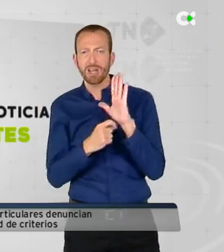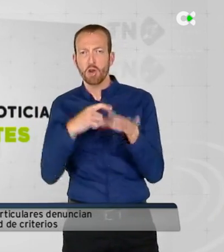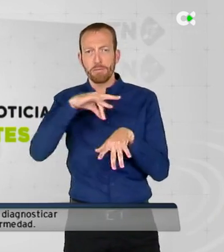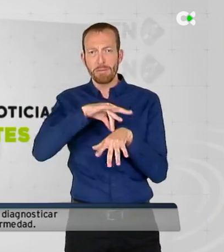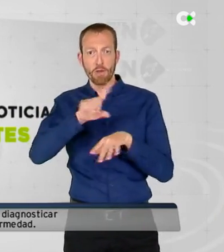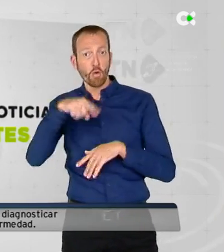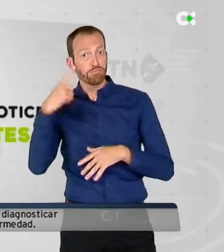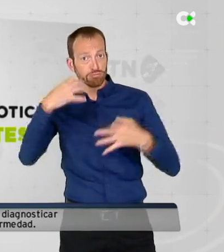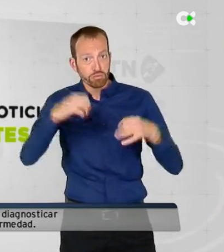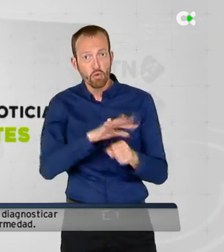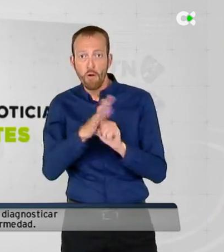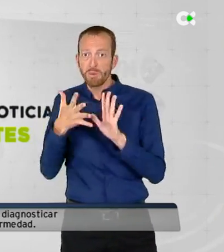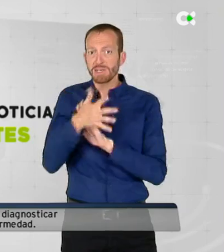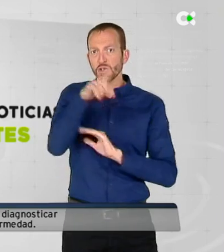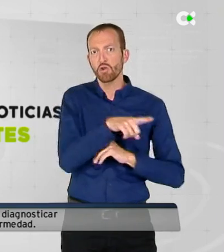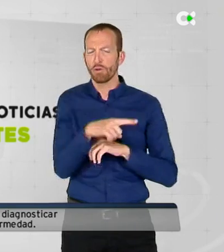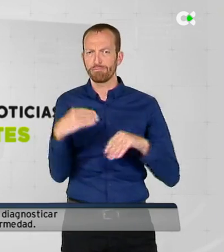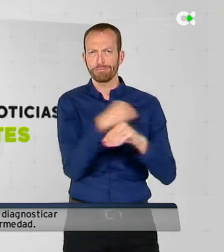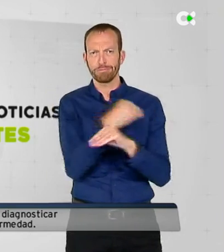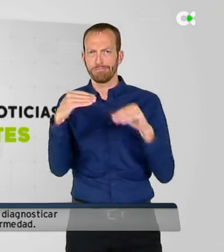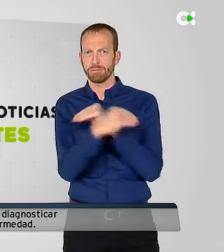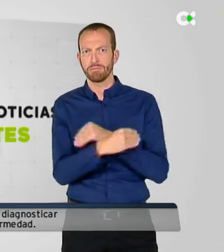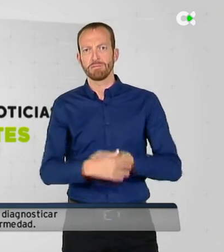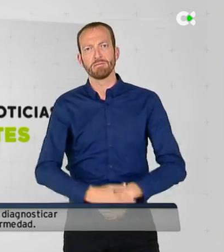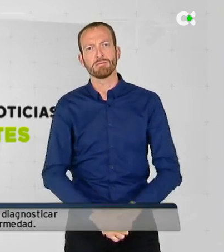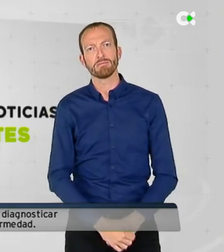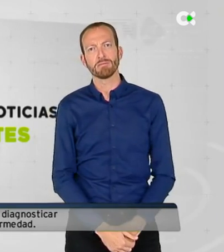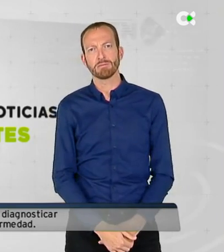de criterios a la hora de diagnosticar la enfermedad.